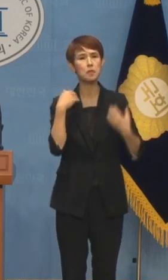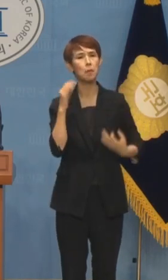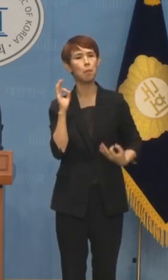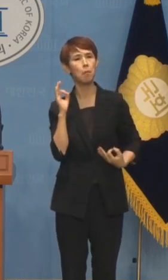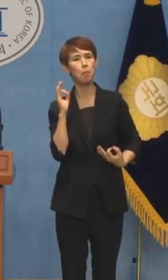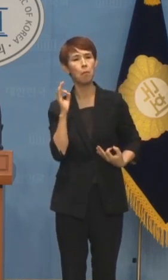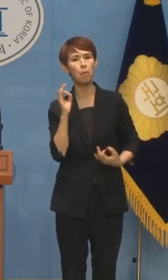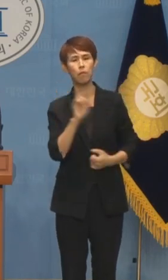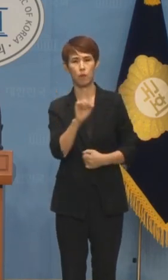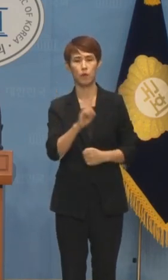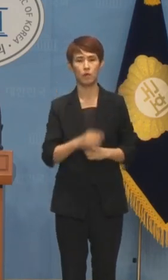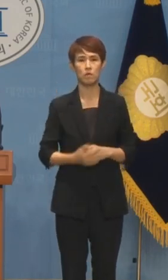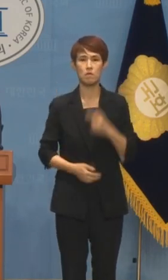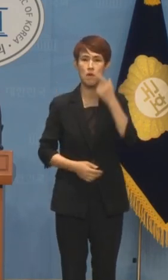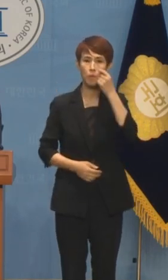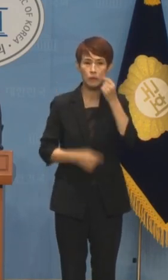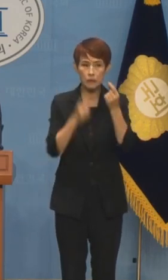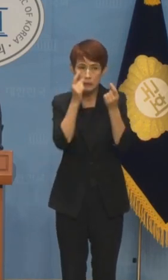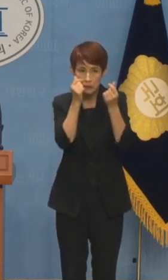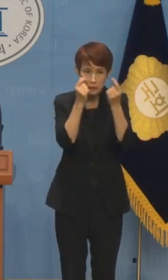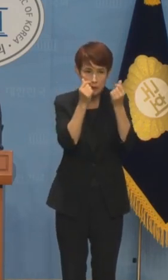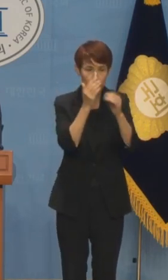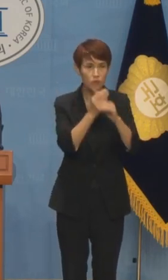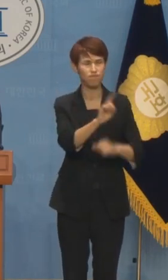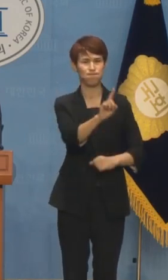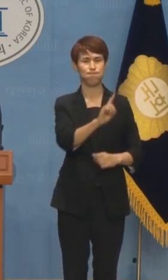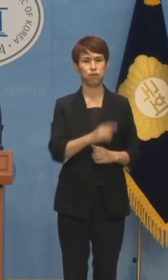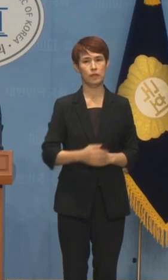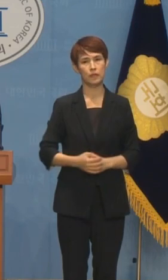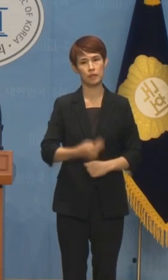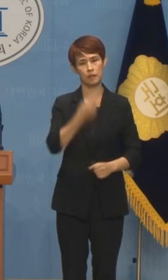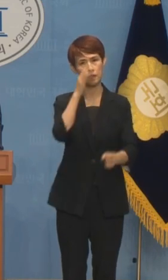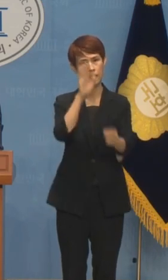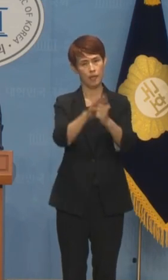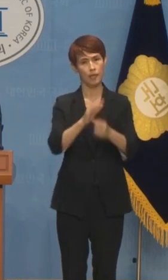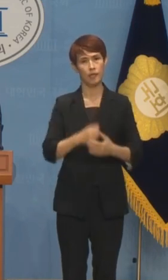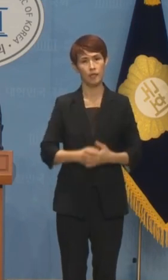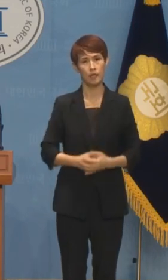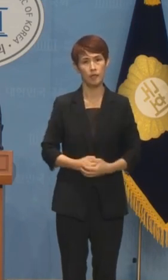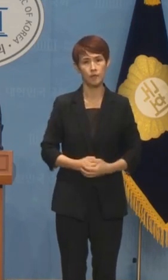놓고 일본의 눈치만 보고 있으니 기가 막힙니다.